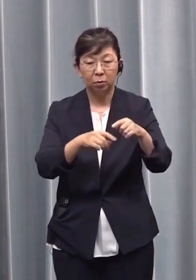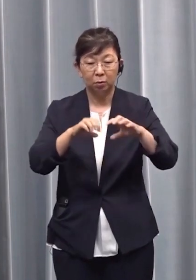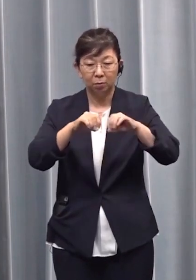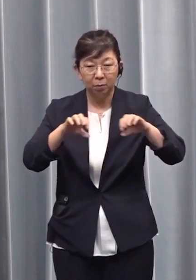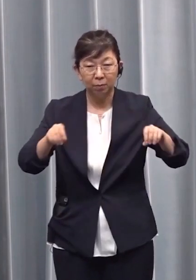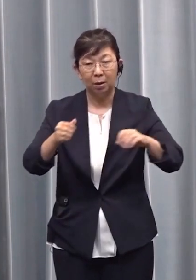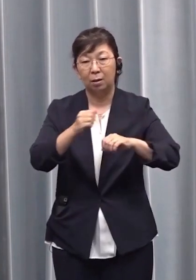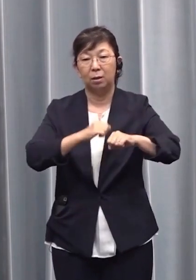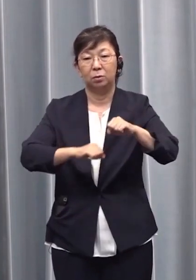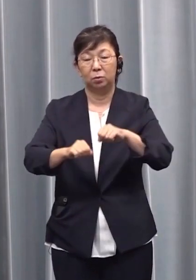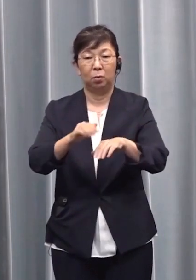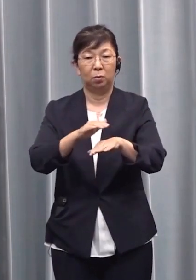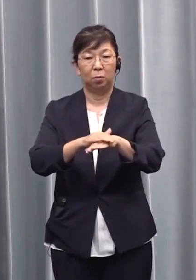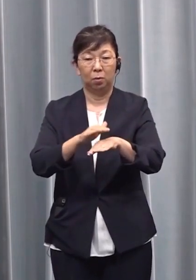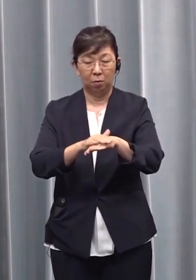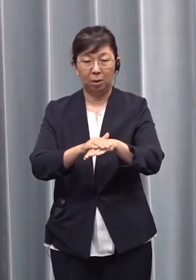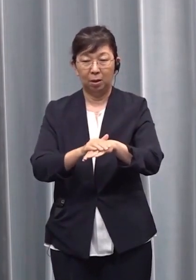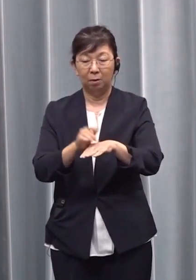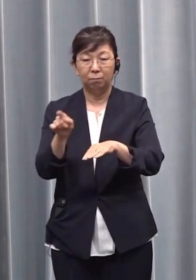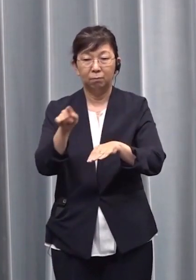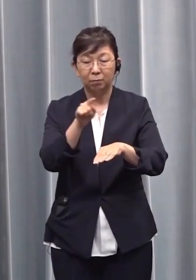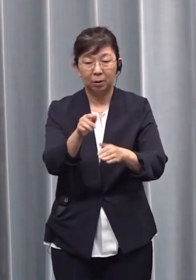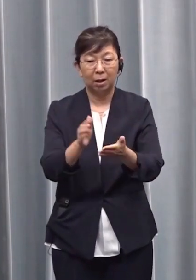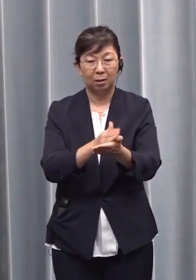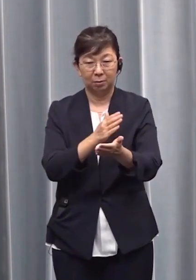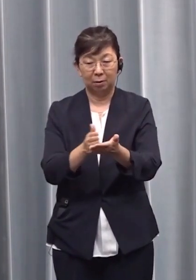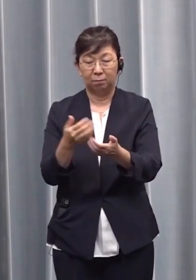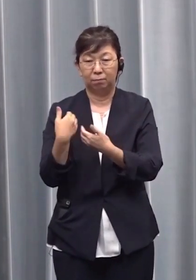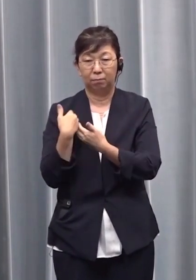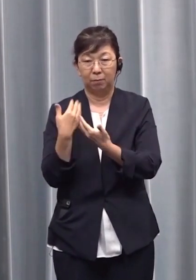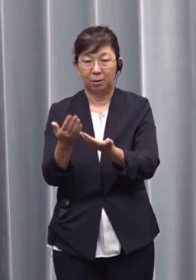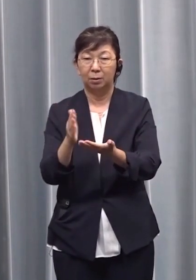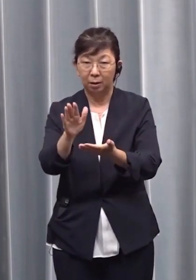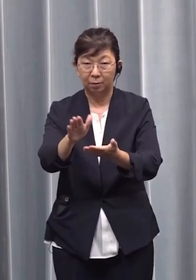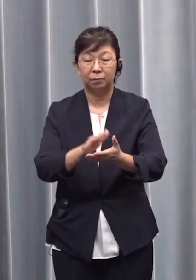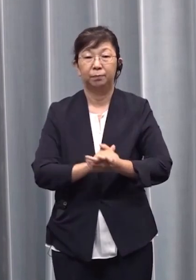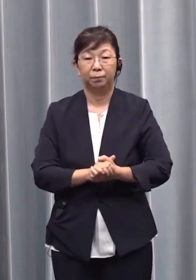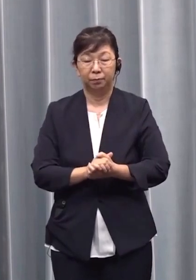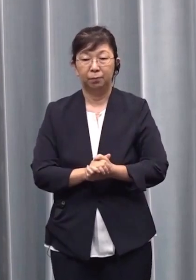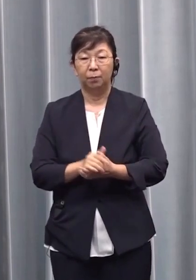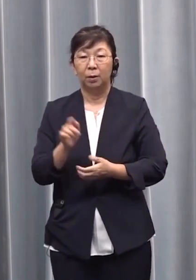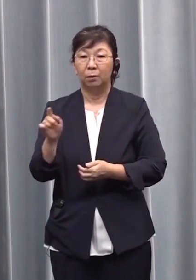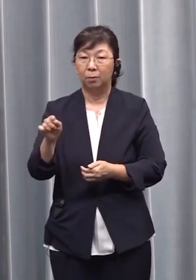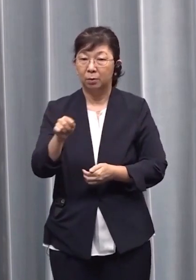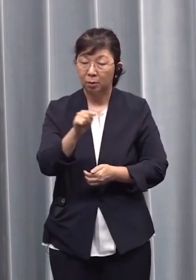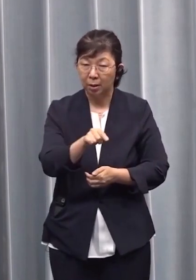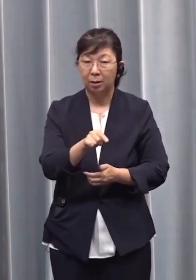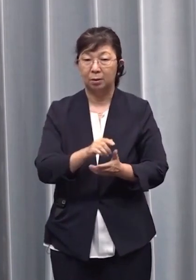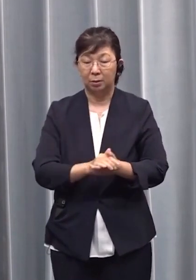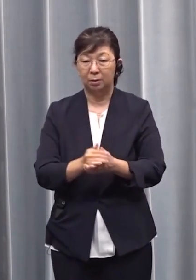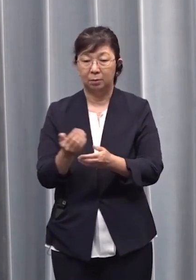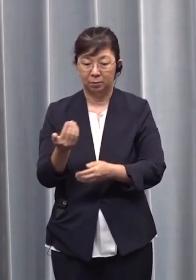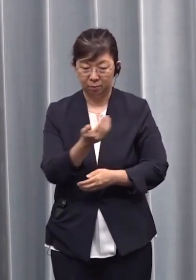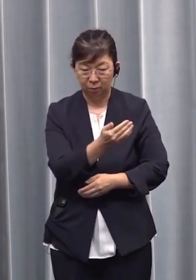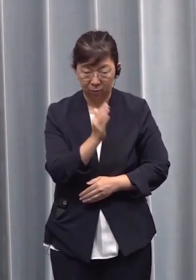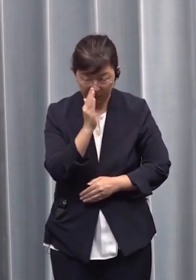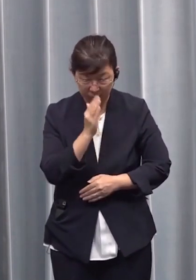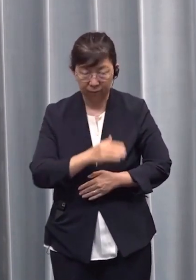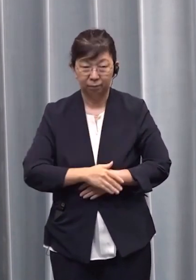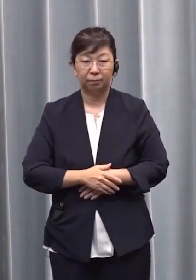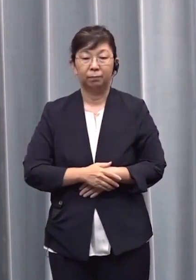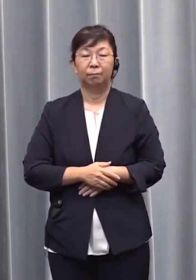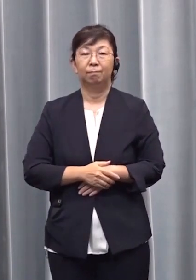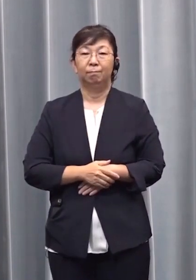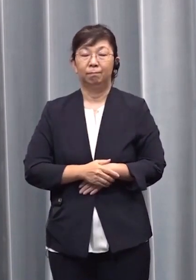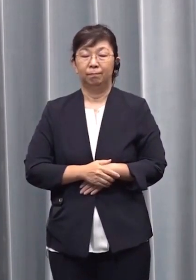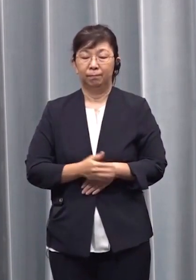あり方につきましては各省庁の判断で行っているところであり、それぞれの省庁にお尋ねをいただきたいと思います。 はい、